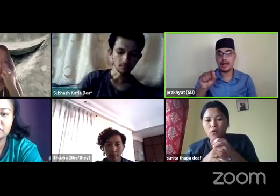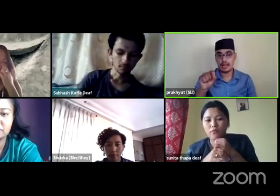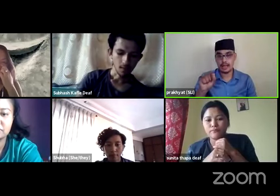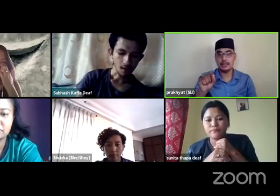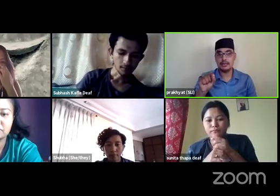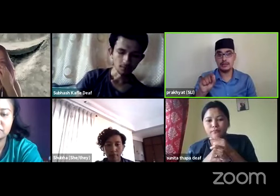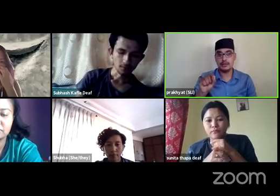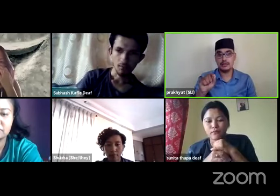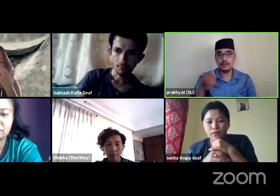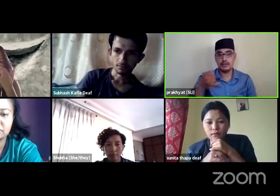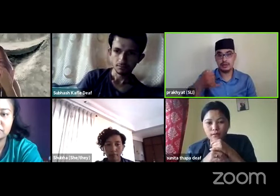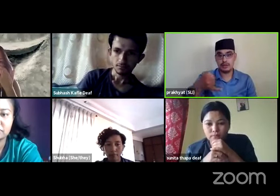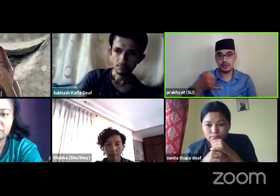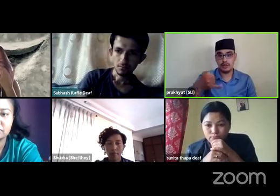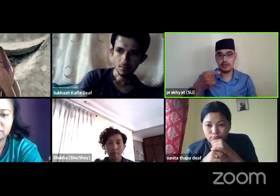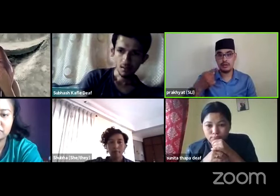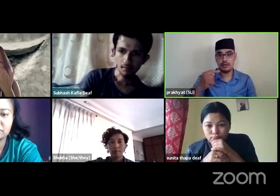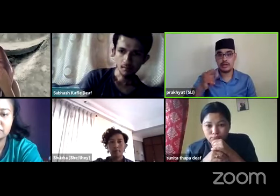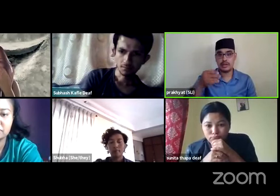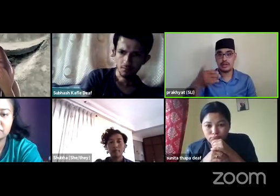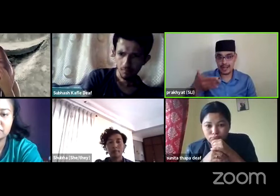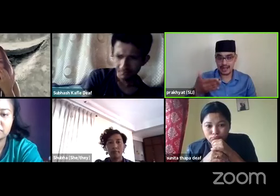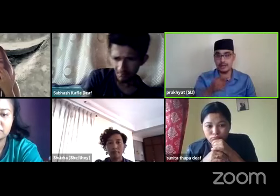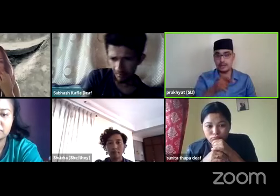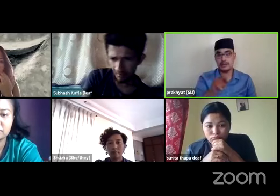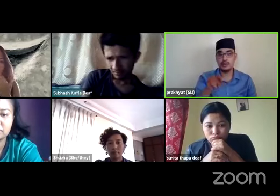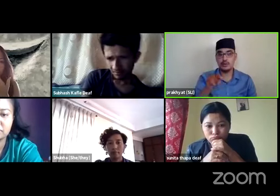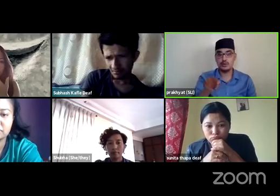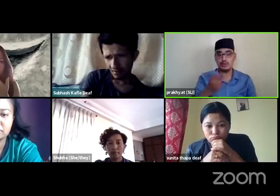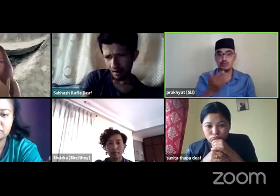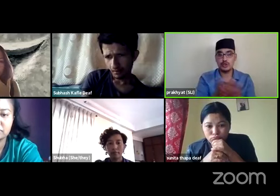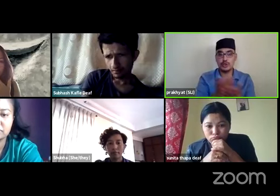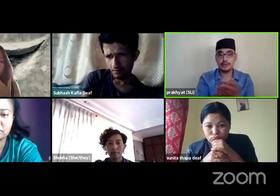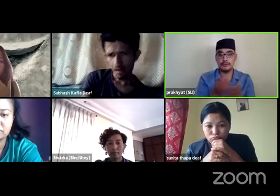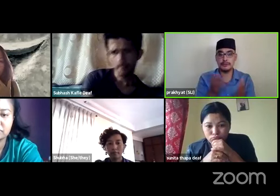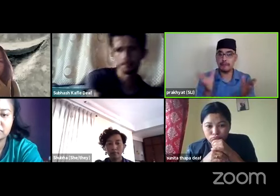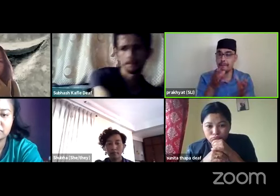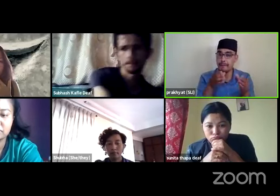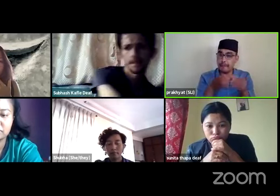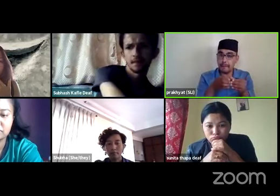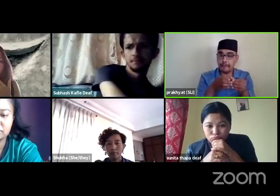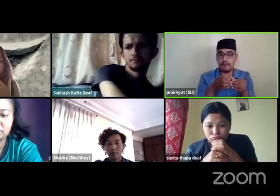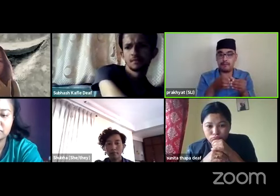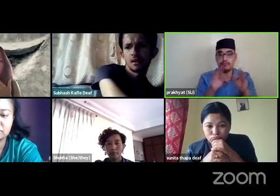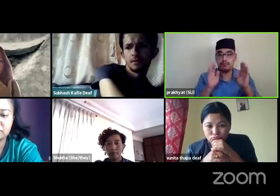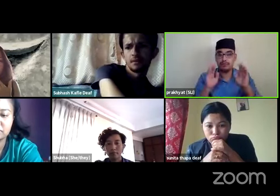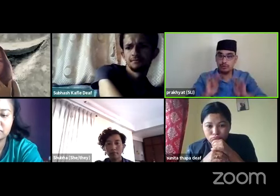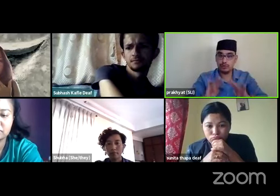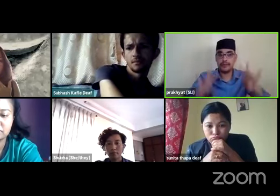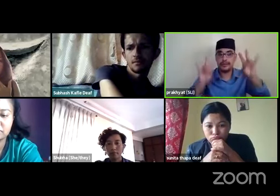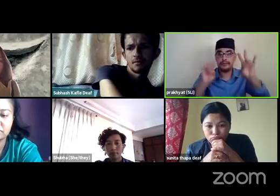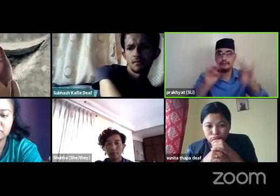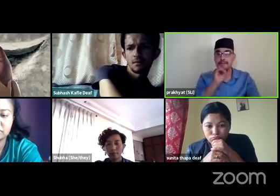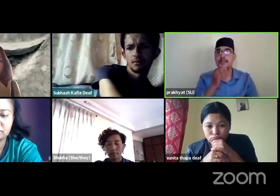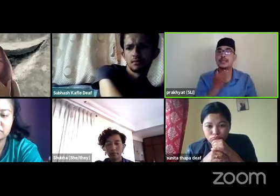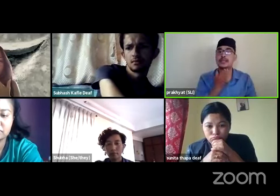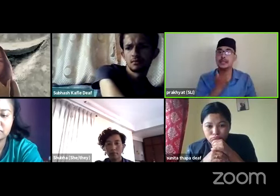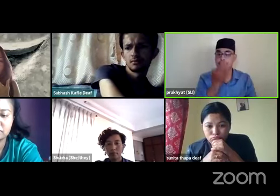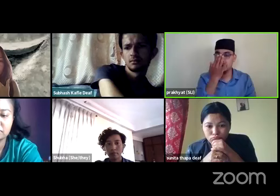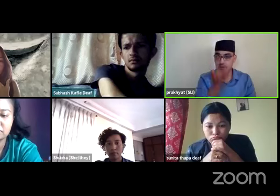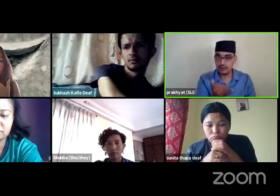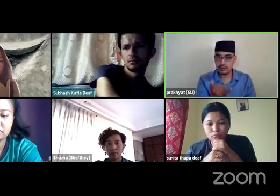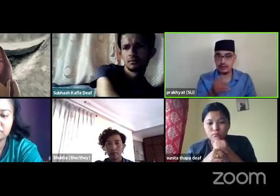सबै यो होल बडी एन्ड डाटाको होल टिमलाई नै एकदम कङ्ग्रेचुलेसन भन्न चाहन्छु किन भन्दाखेरि चाहिँ अब प्रायः